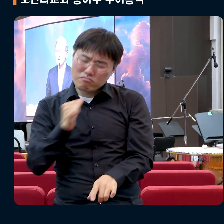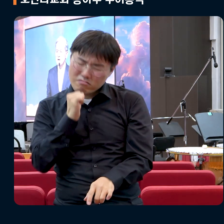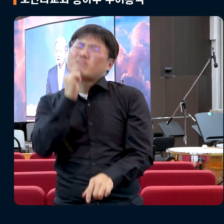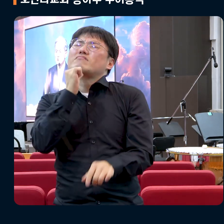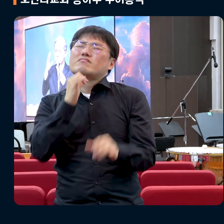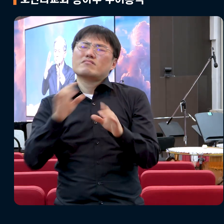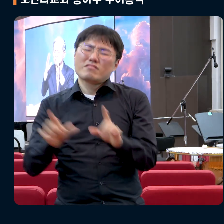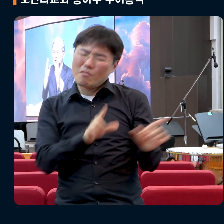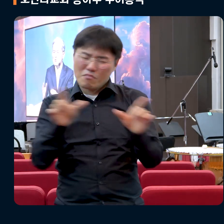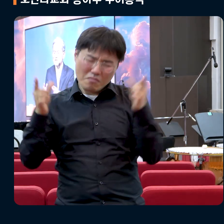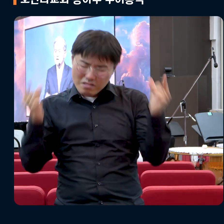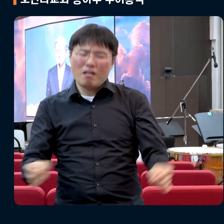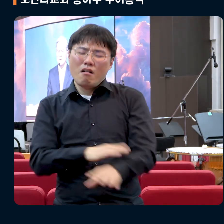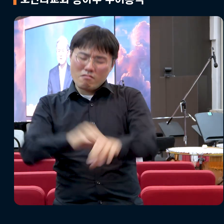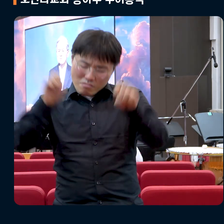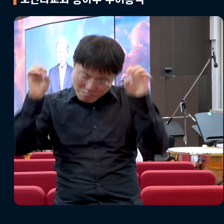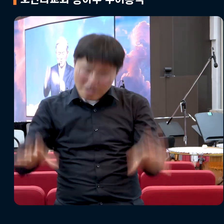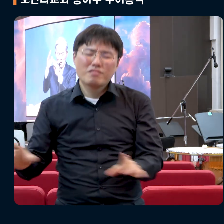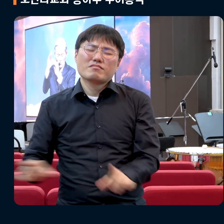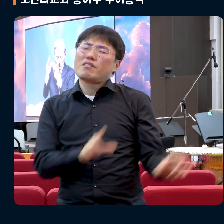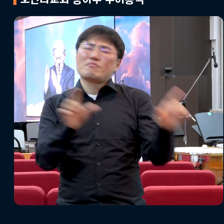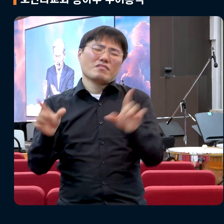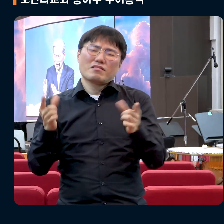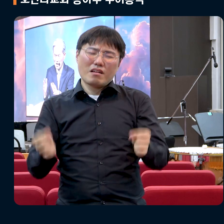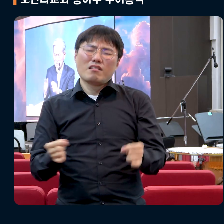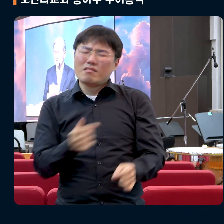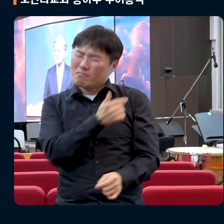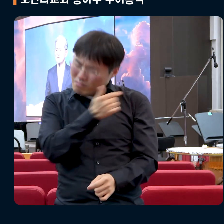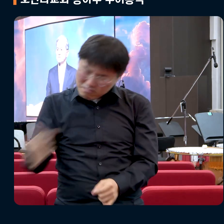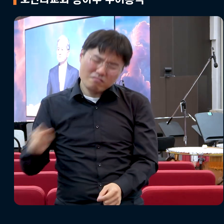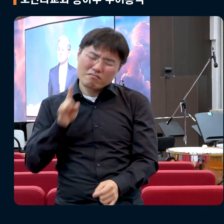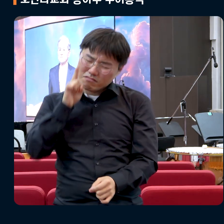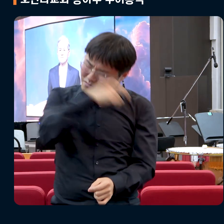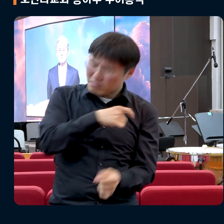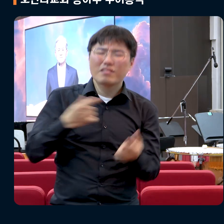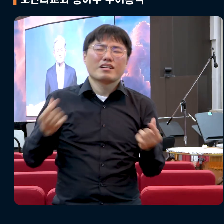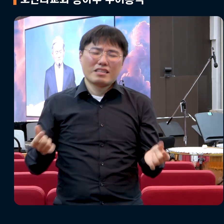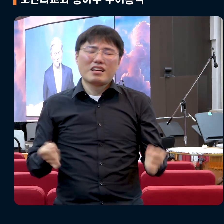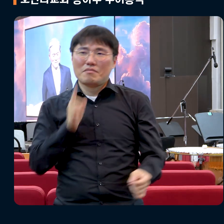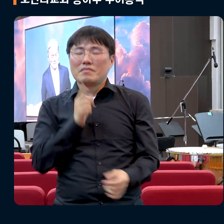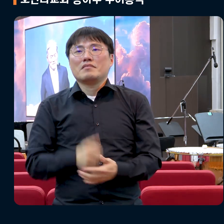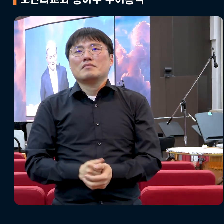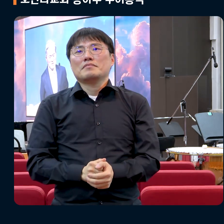아주 가난한 삶이에요. 아주 허무한 삶이에요. 무엇보다 추하다는 것이.